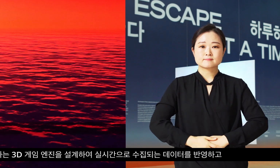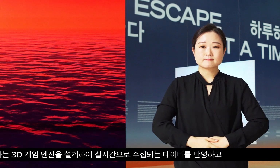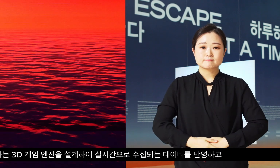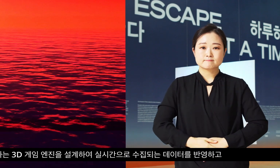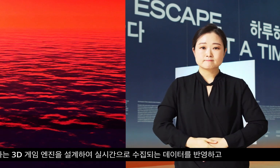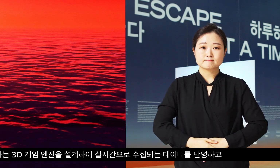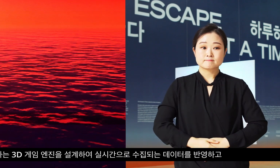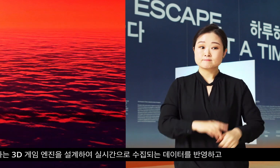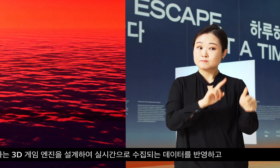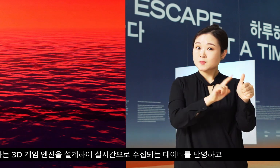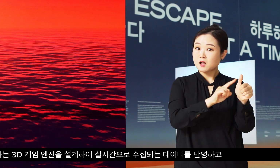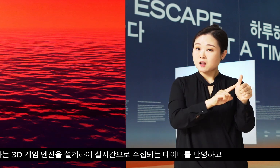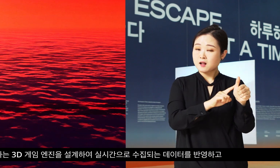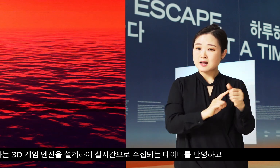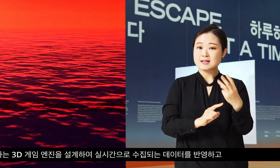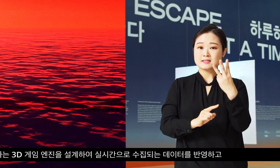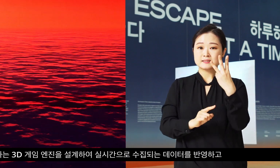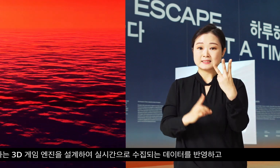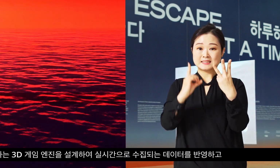작가는 3D 게임 엔진을 설계하여